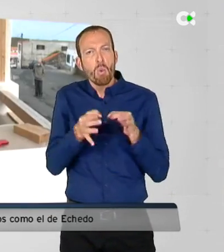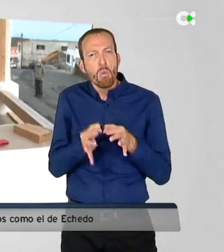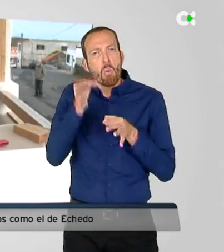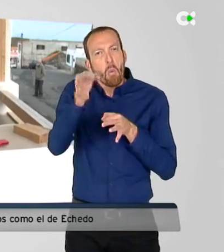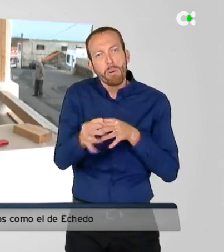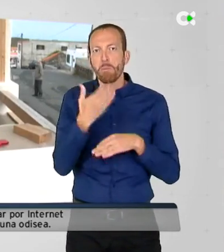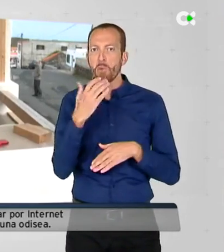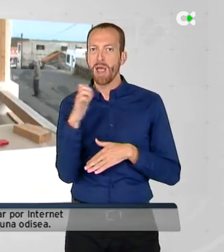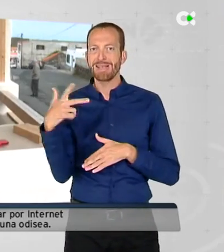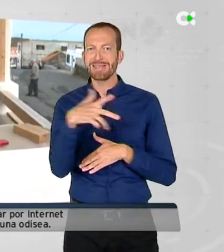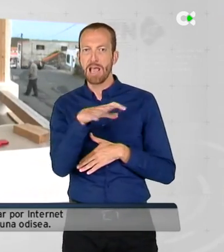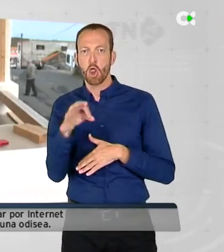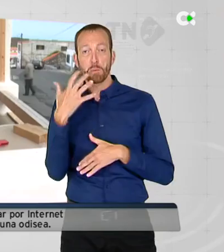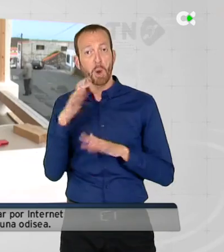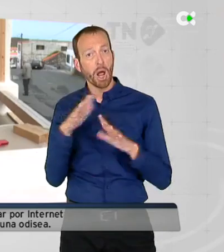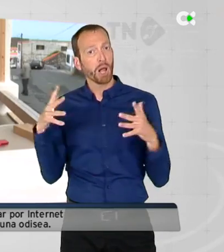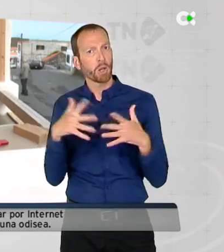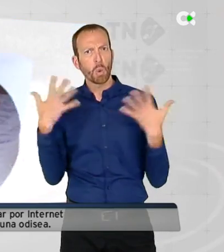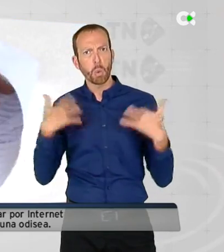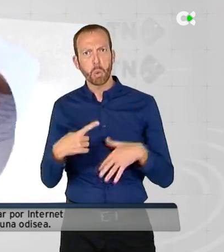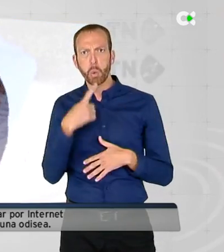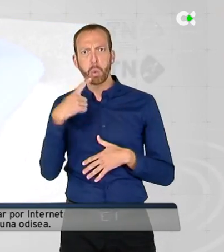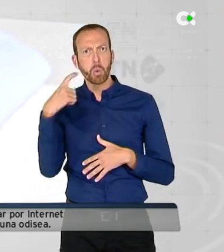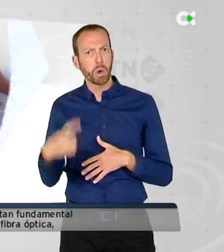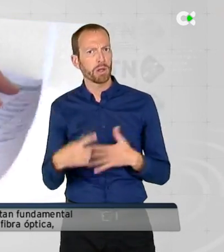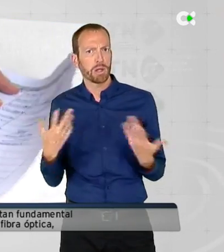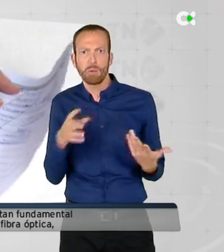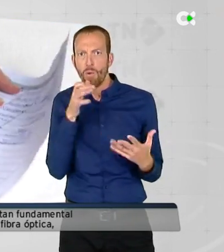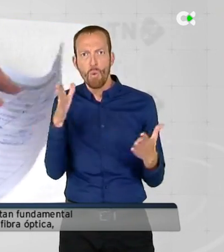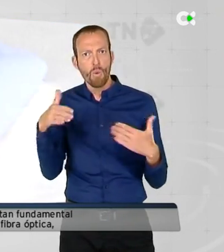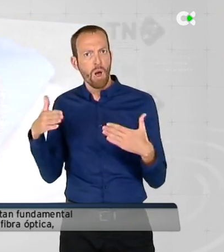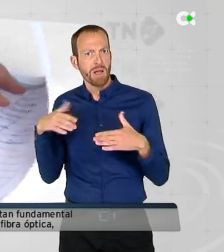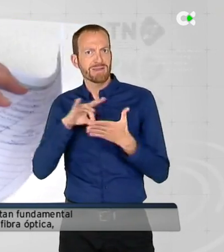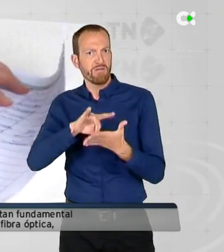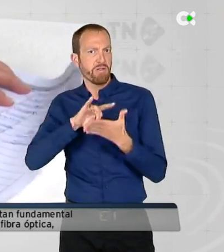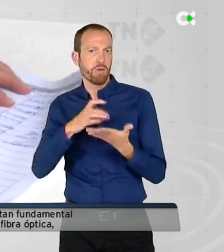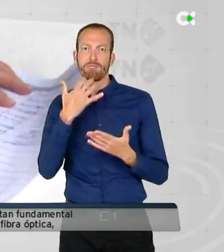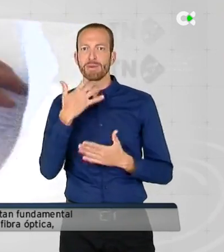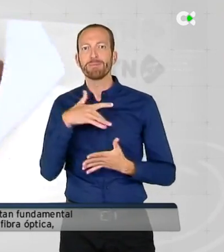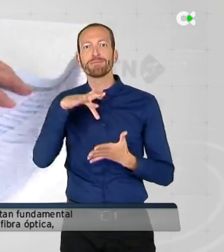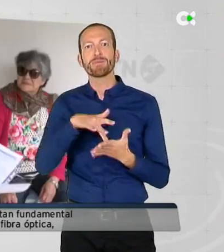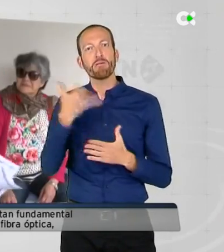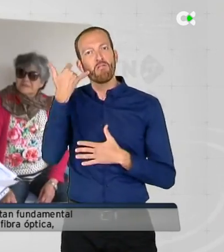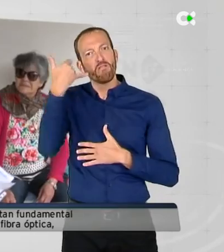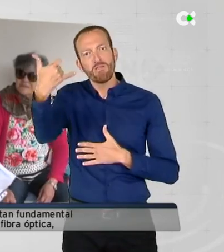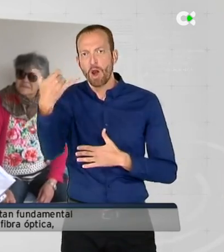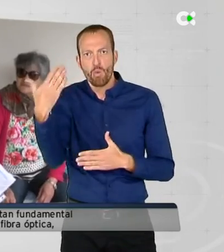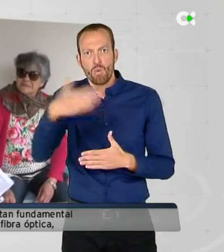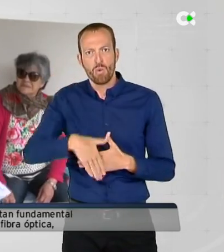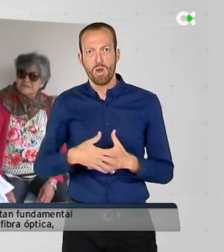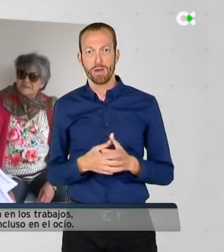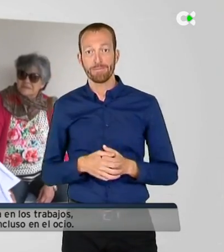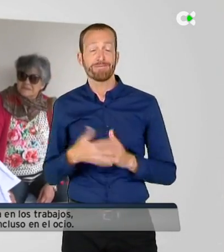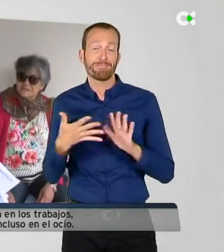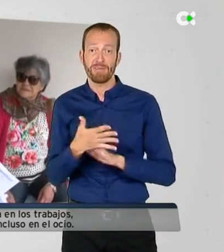como el de Echedo, donde navegar por internet puede ser una odisea. No tienen algo tan fundamental como es la fibra